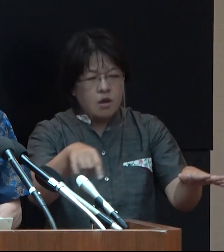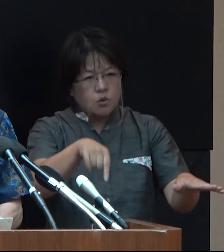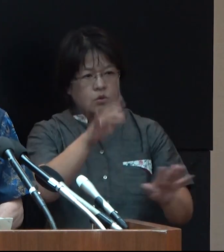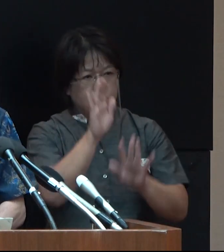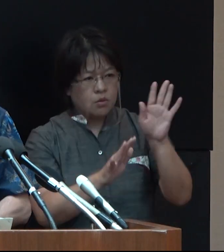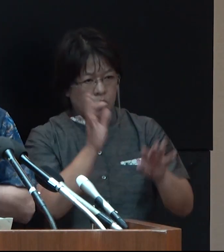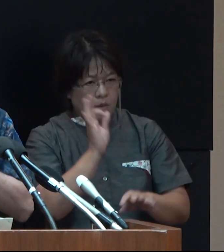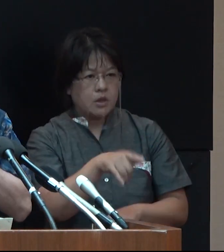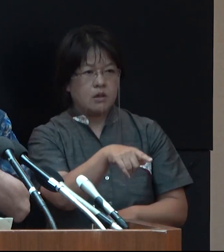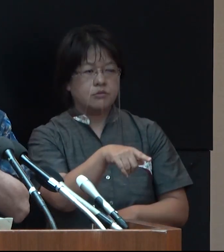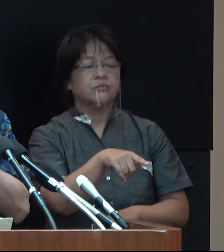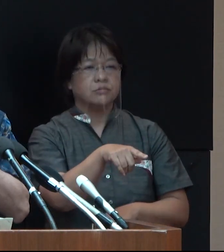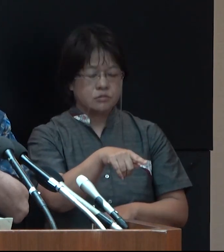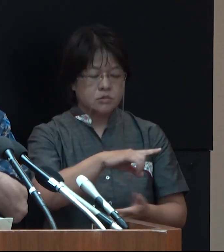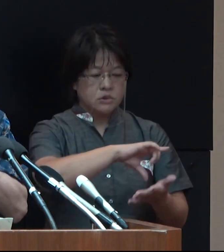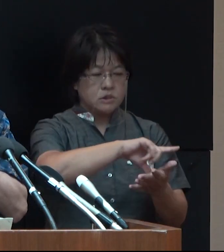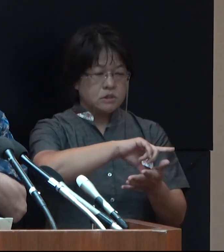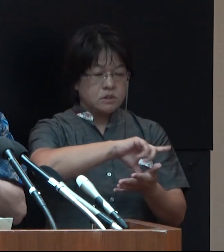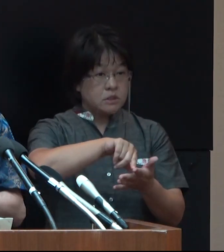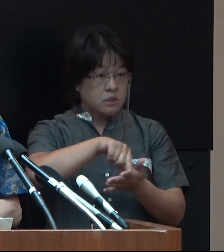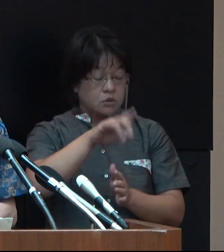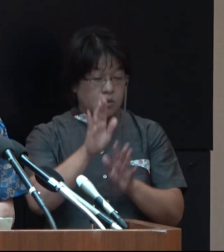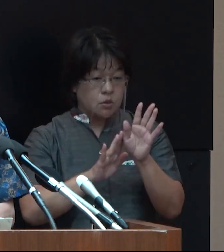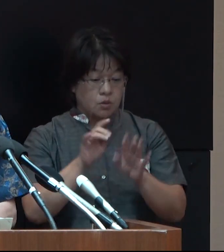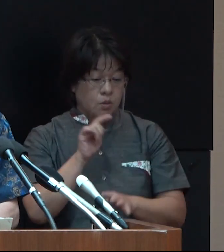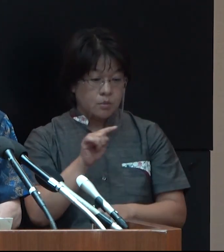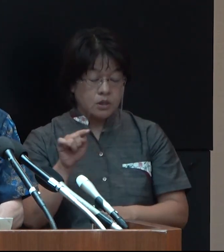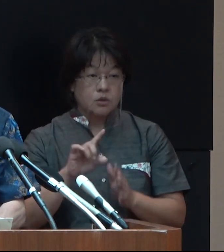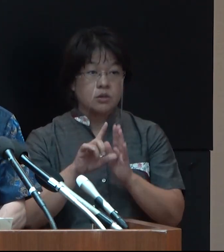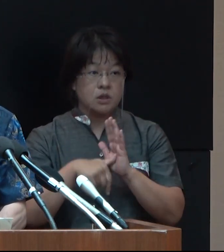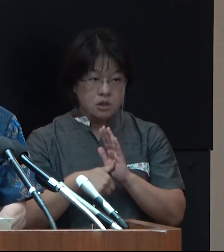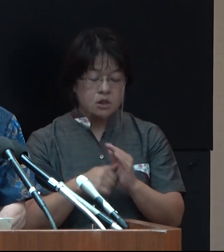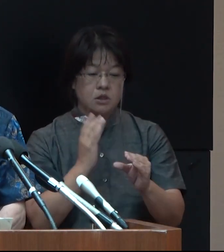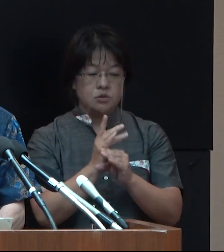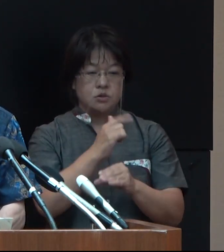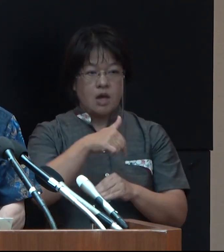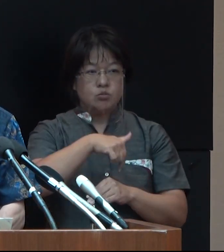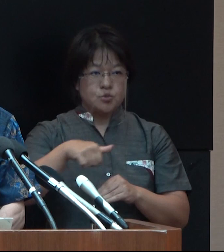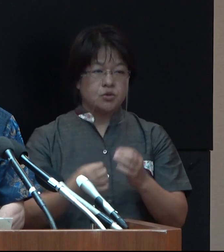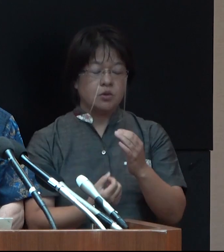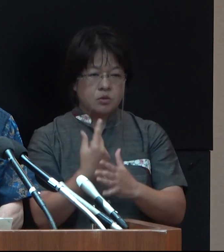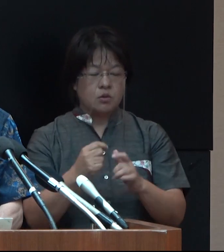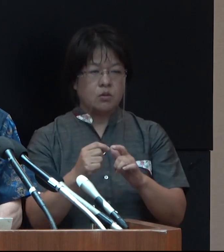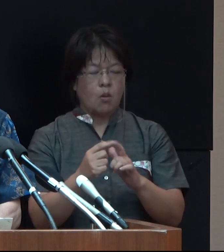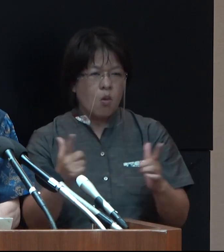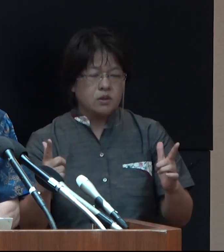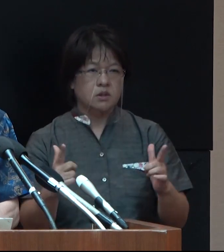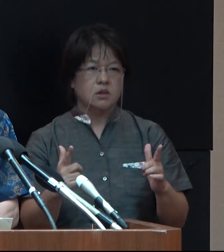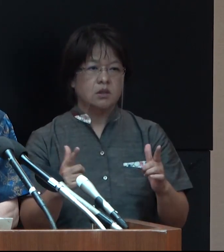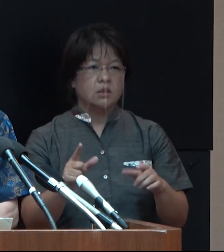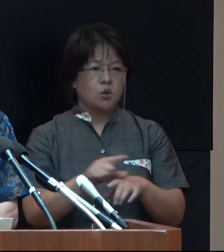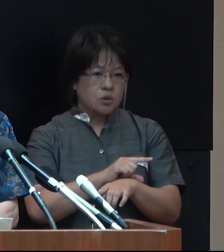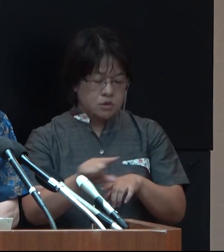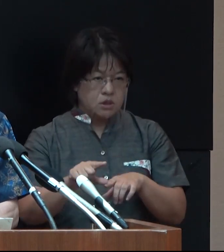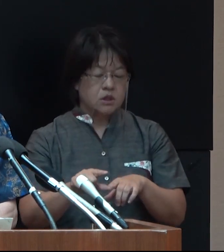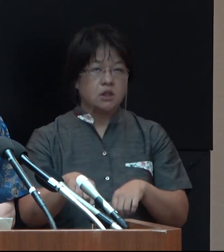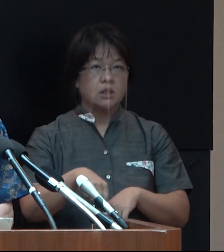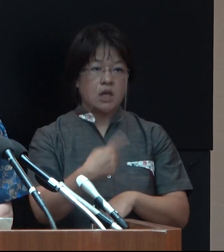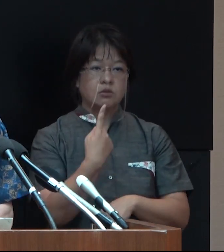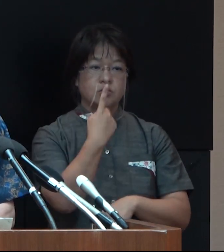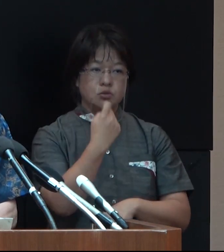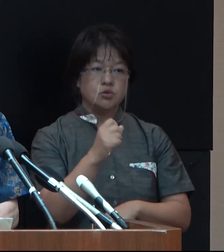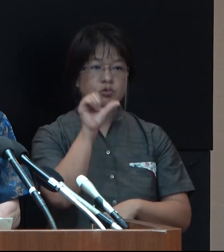。地域別の感染状況を見ますと、中南部地域での発生割合が多く、特に